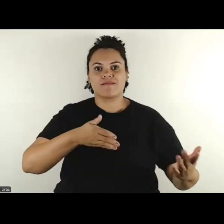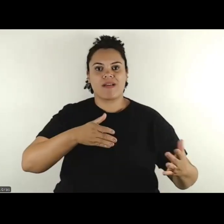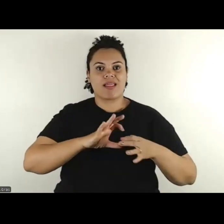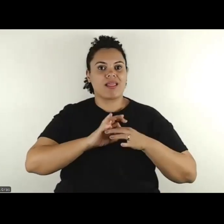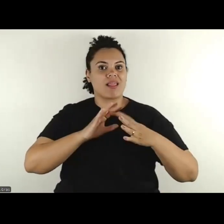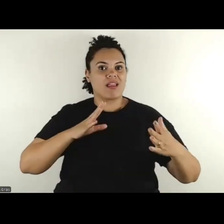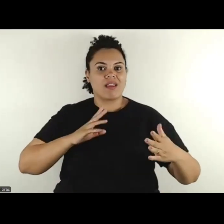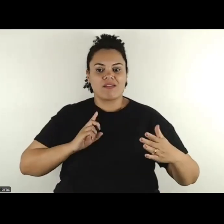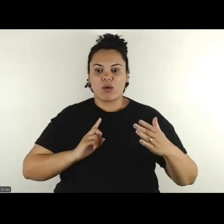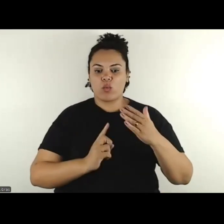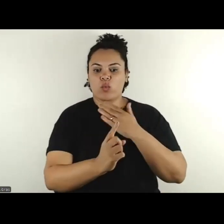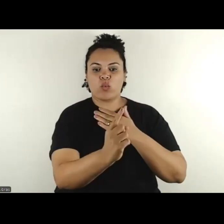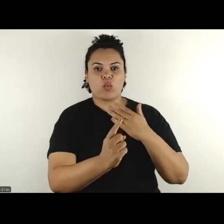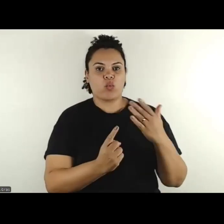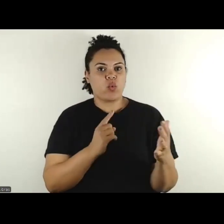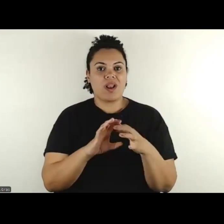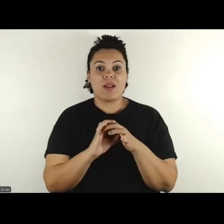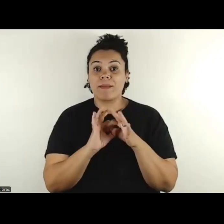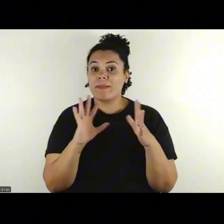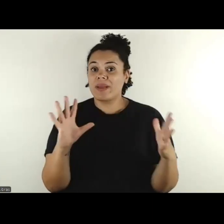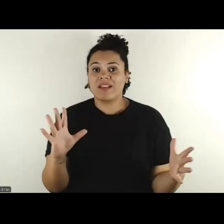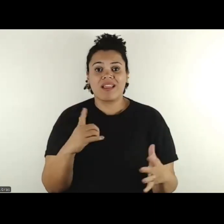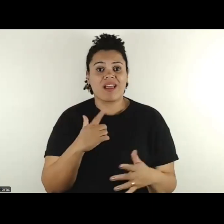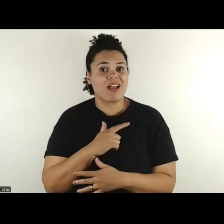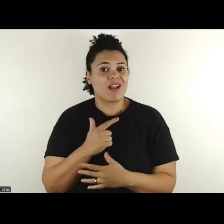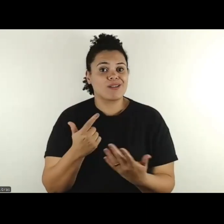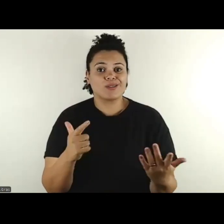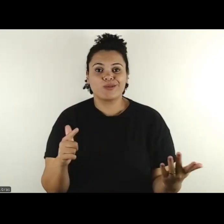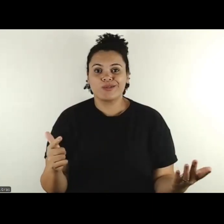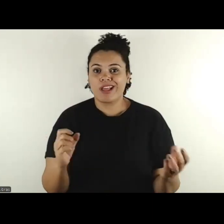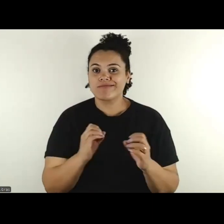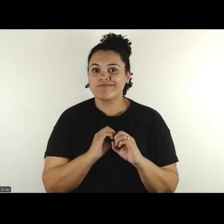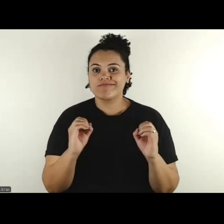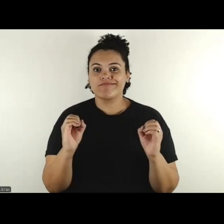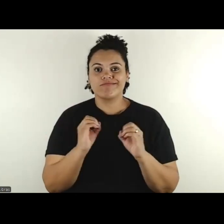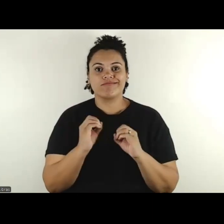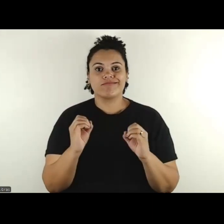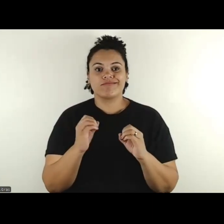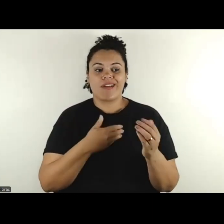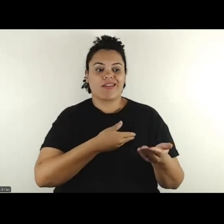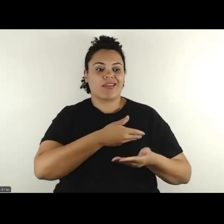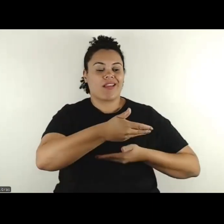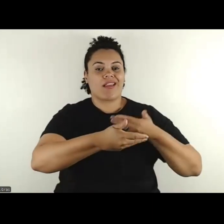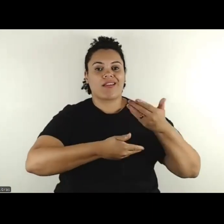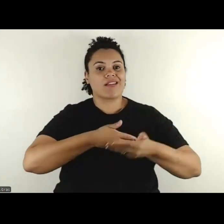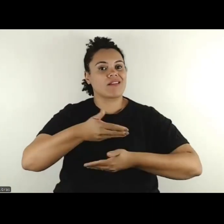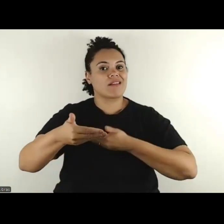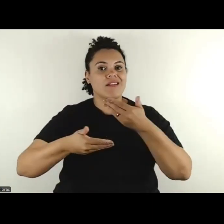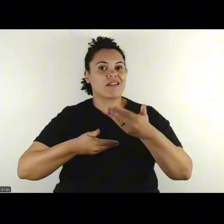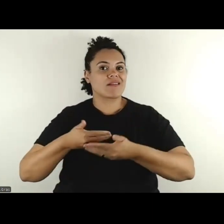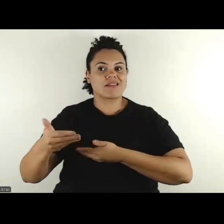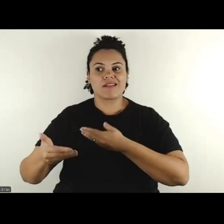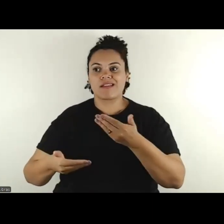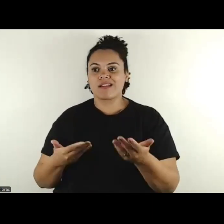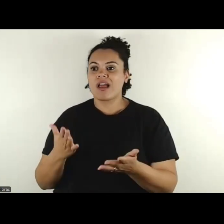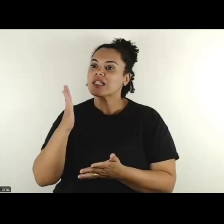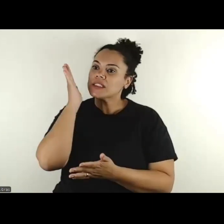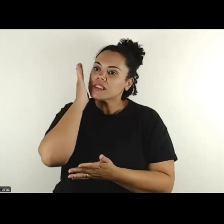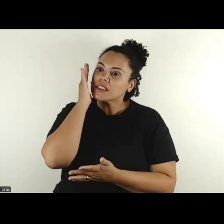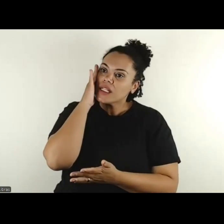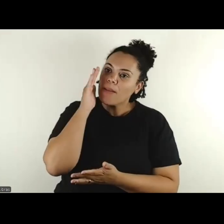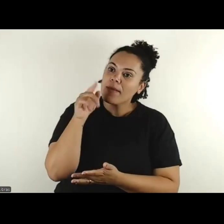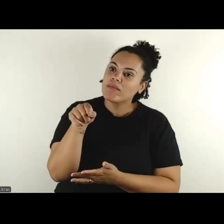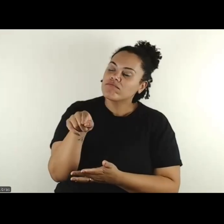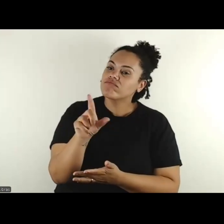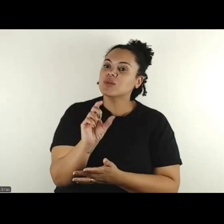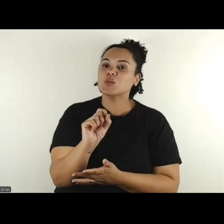usuários não têm liberdade. Então, a gente não consegue interagir com esses espaços e saber de fato o que está acontecendo lá,